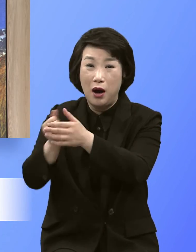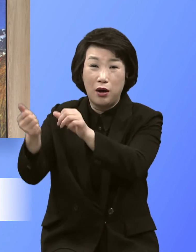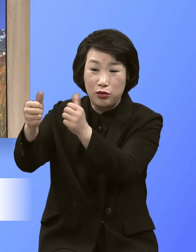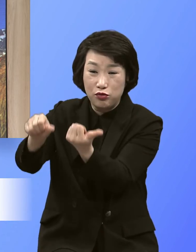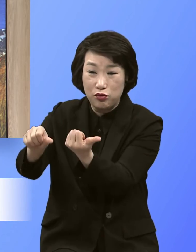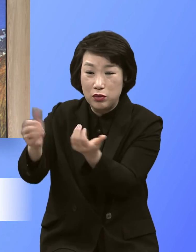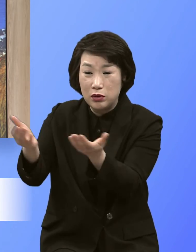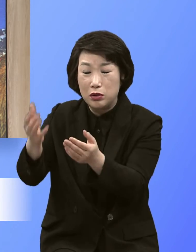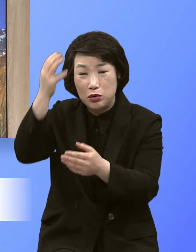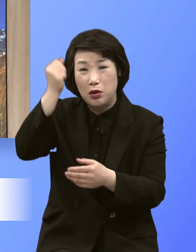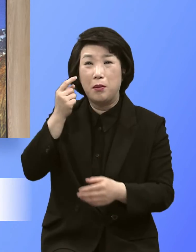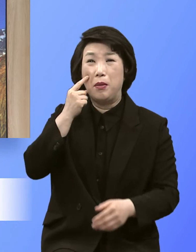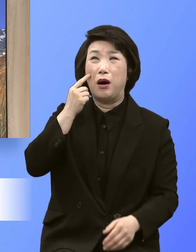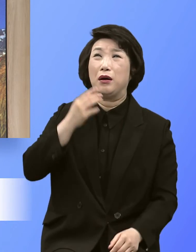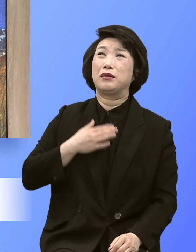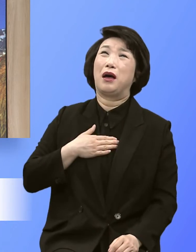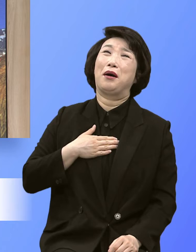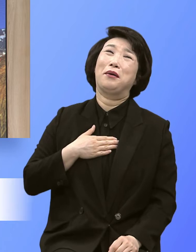것을 기억한다면